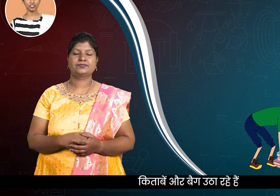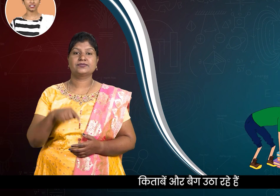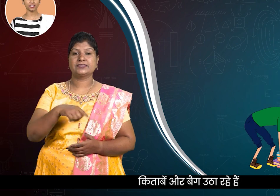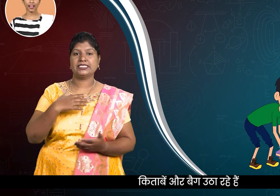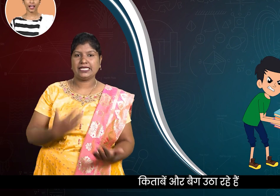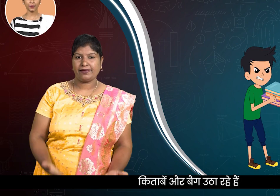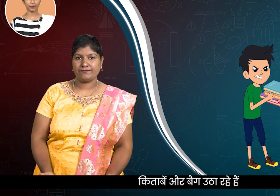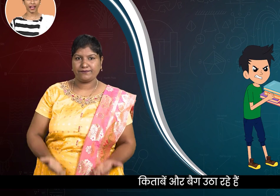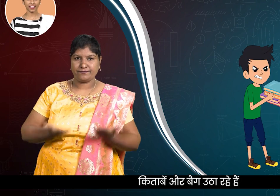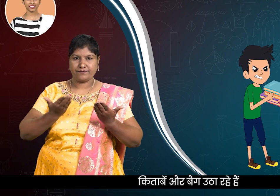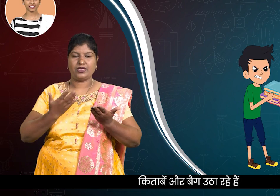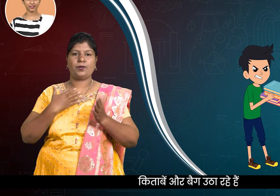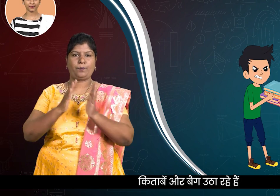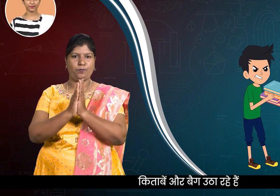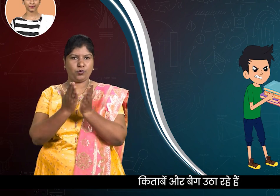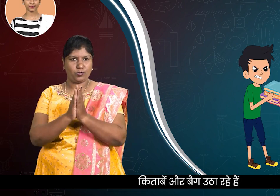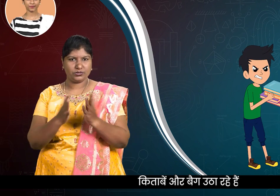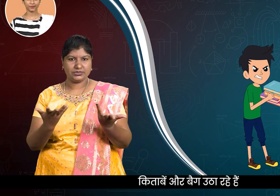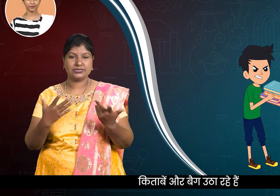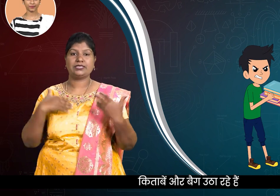किताबें और बैग उठाना,